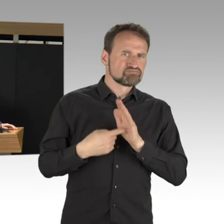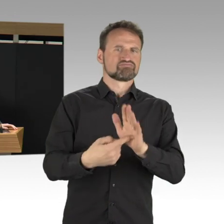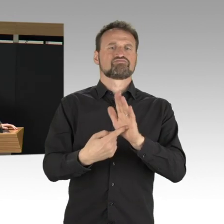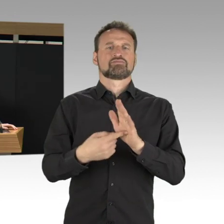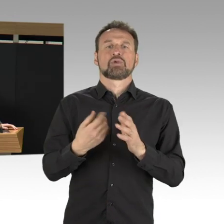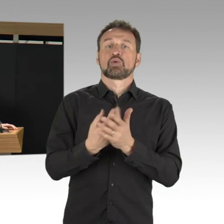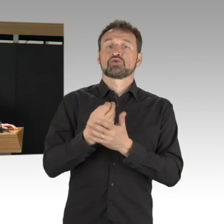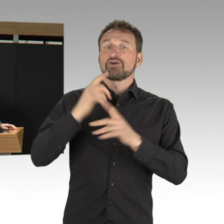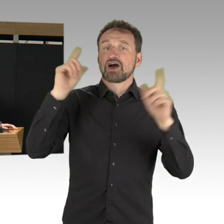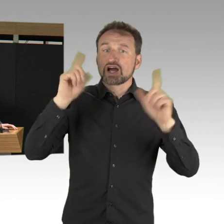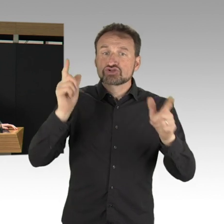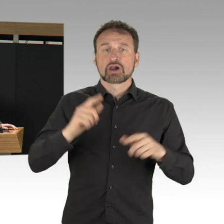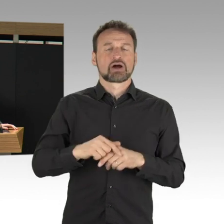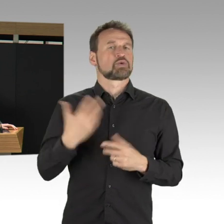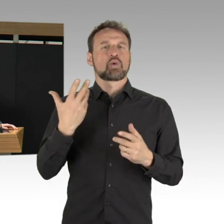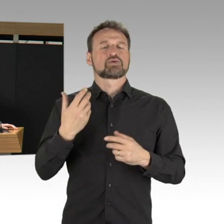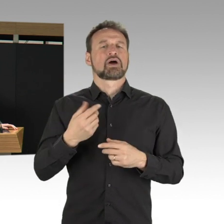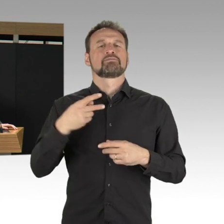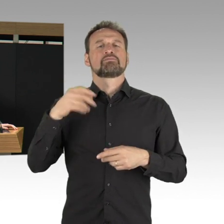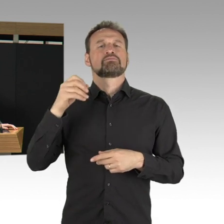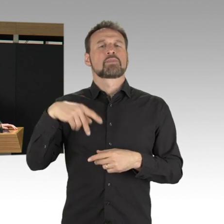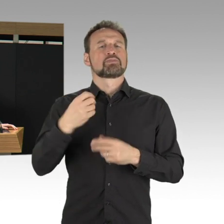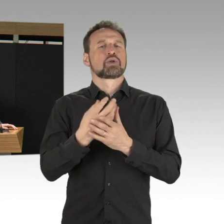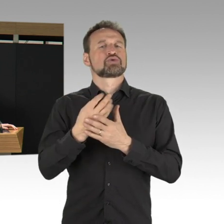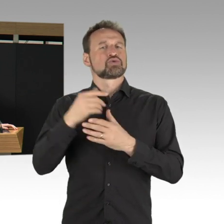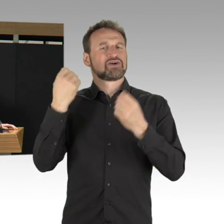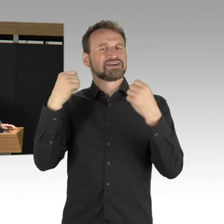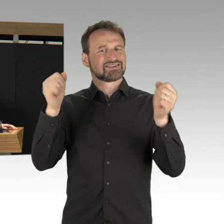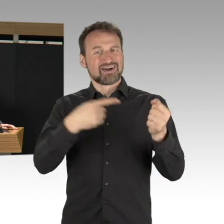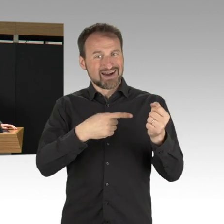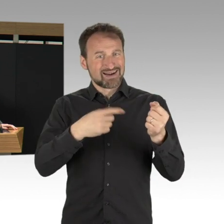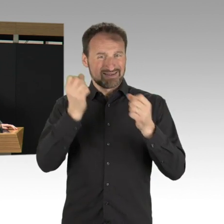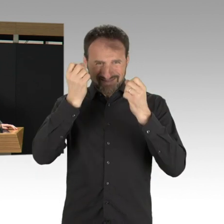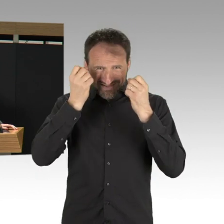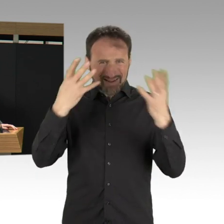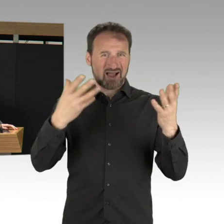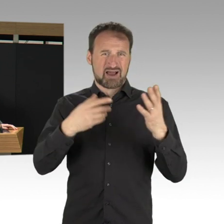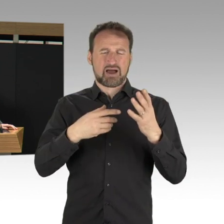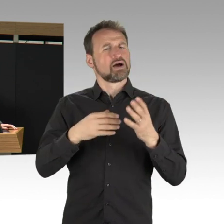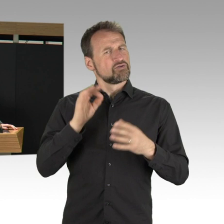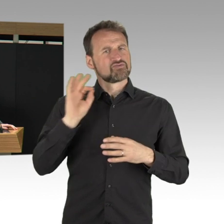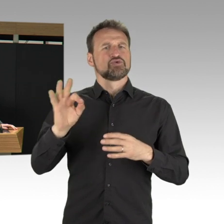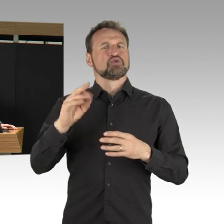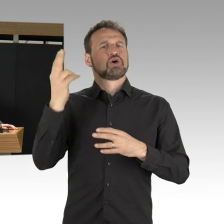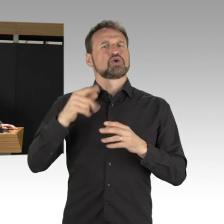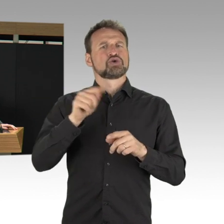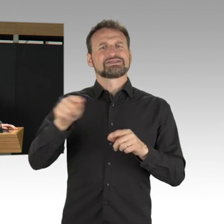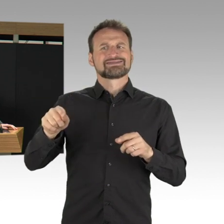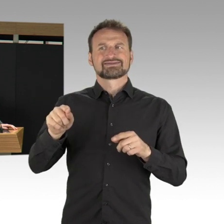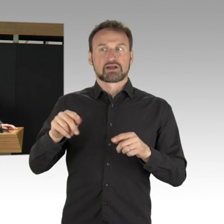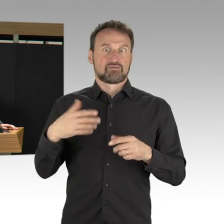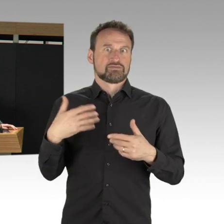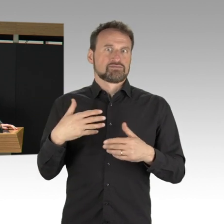Gegen jeden Antisemitismus heißt auch, dass Symbole der antisemitischen und faschistischen Alldeutschen aus diesem Hohen